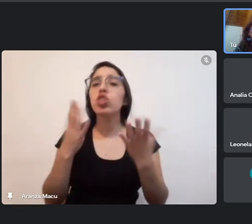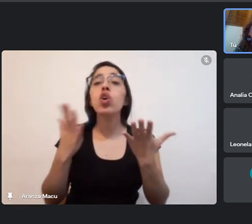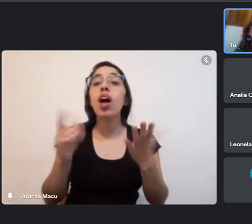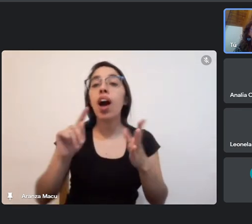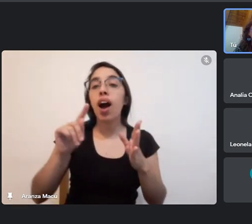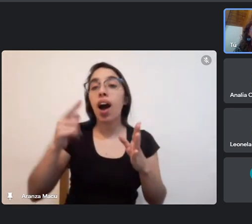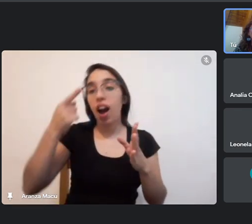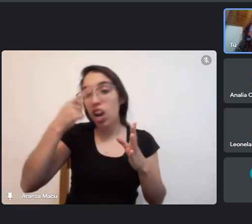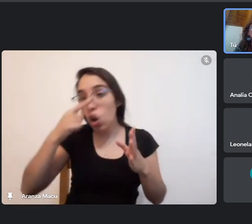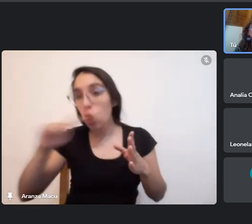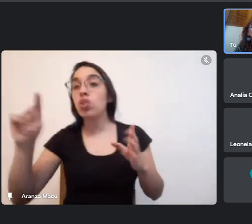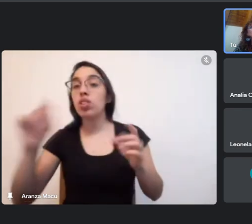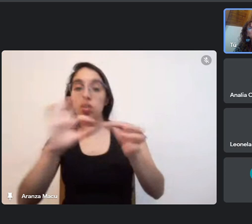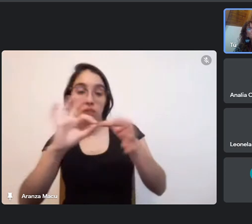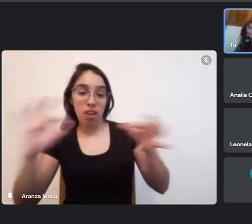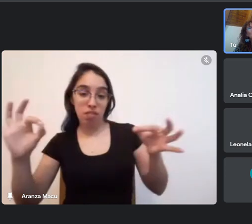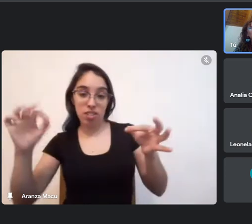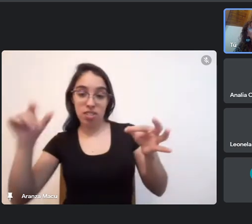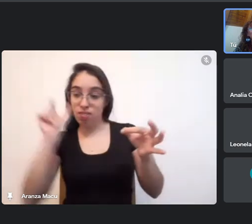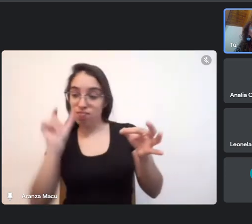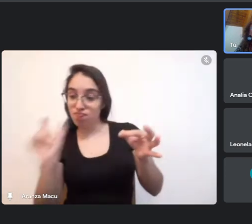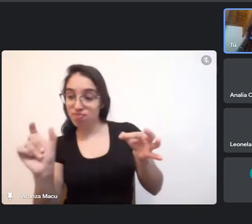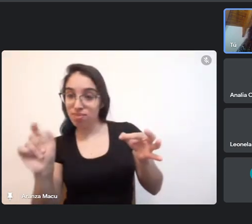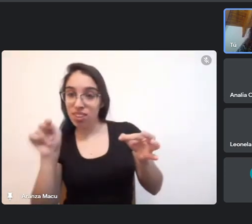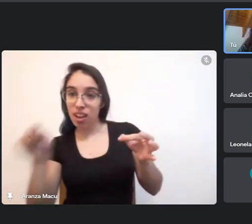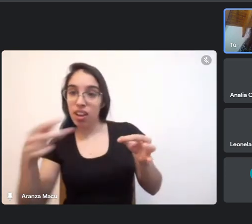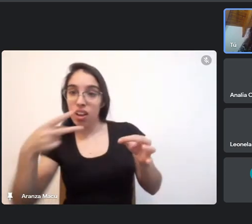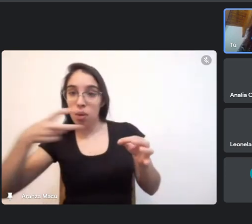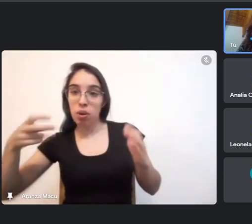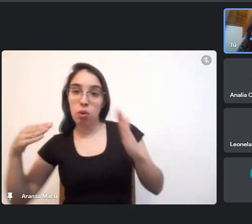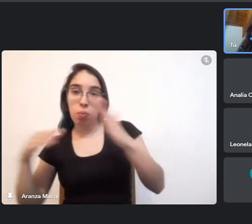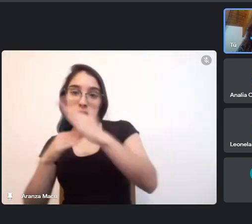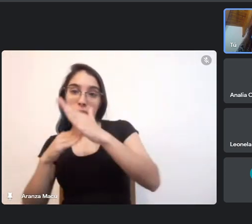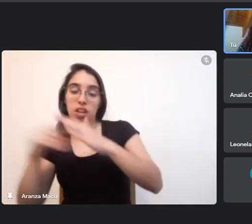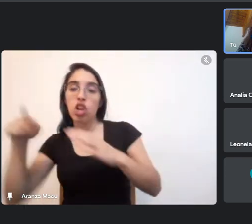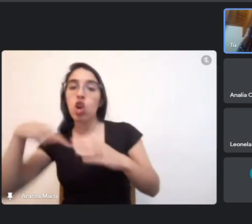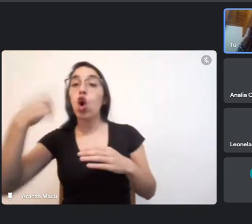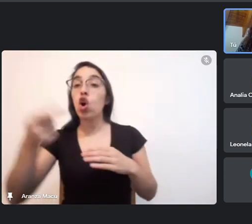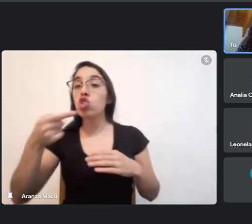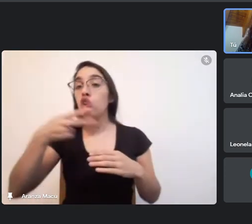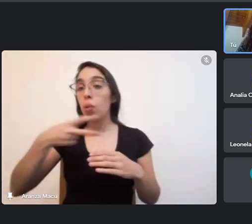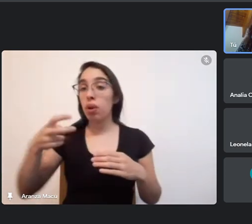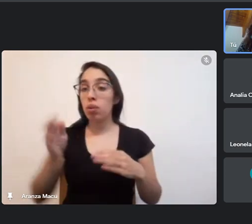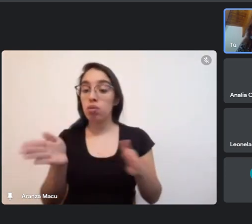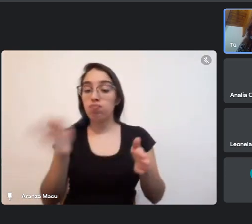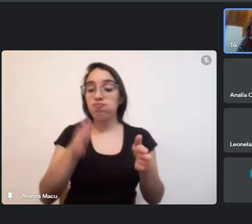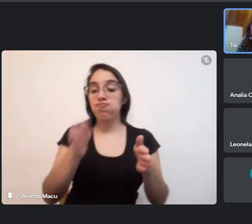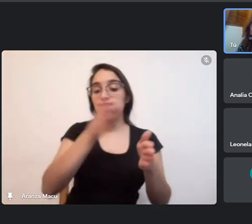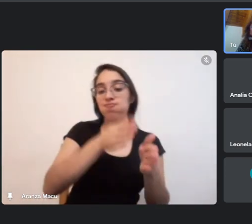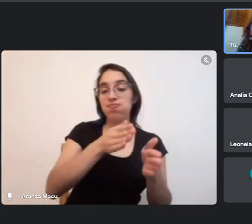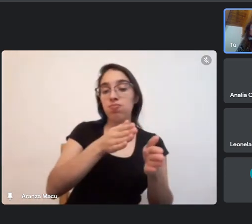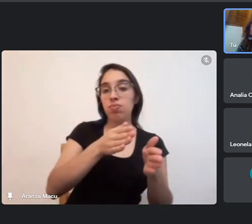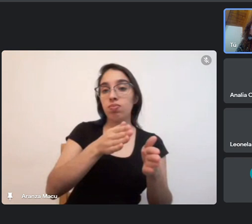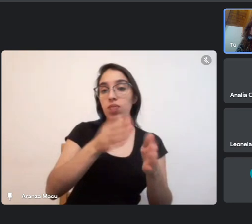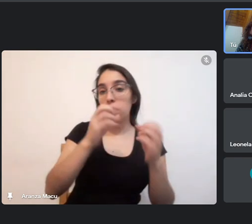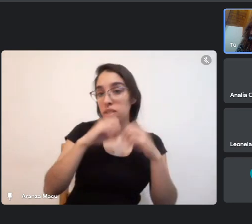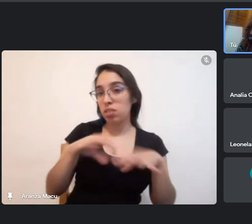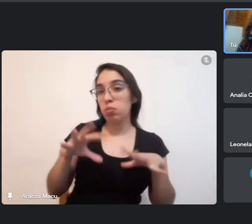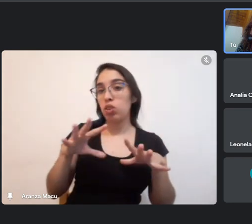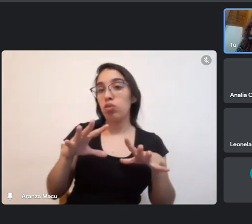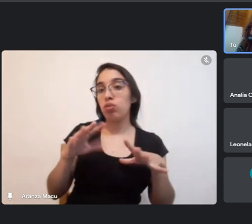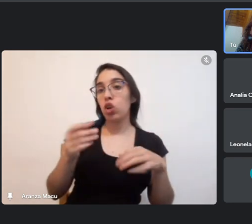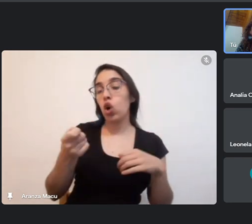¿sí? Y los otros verbos que van a estar adelante pueden ser verbos